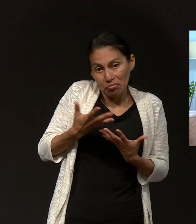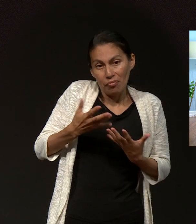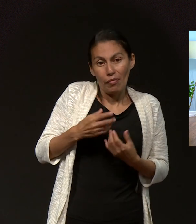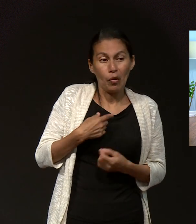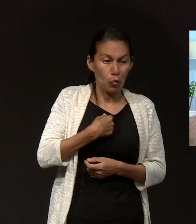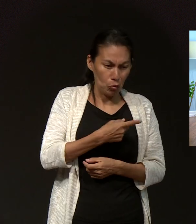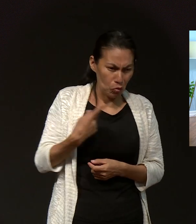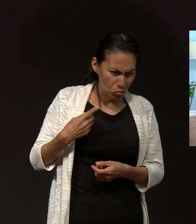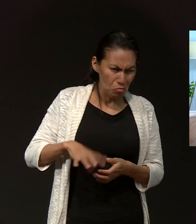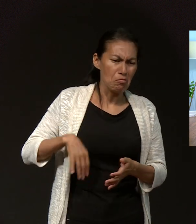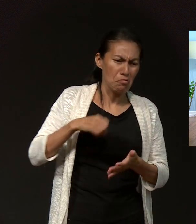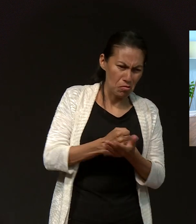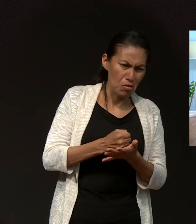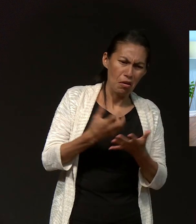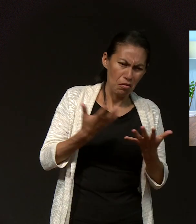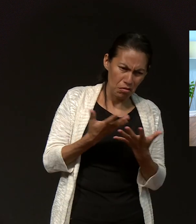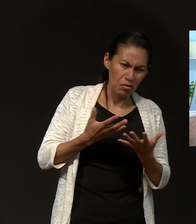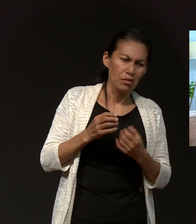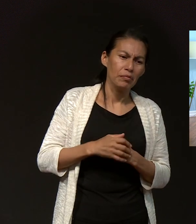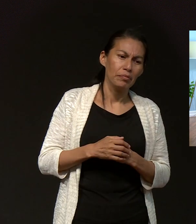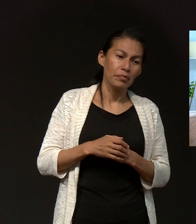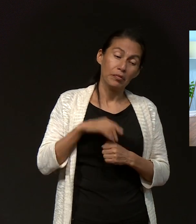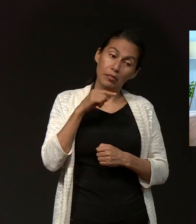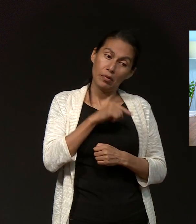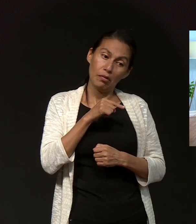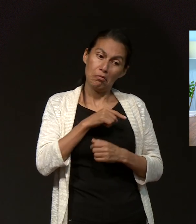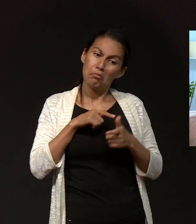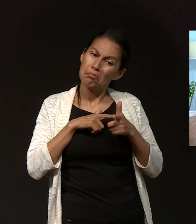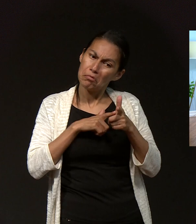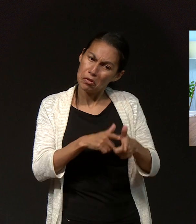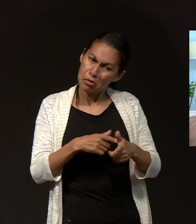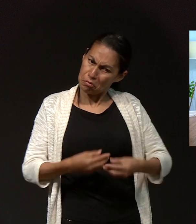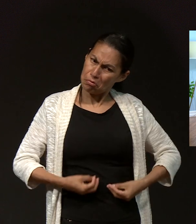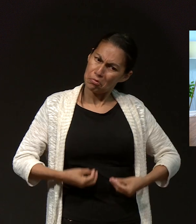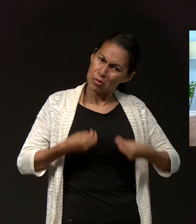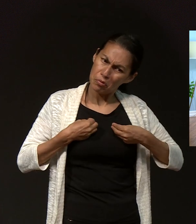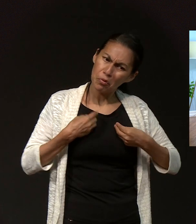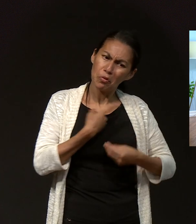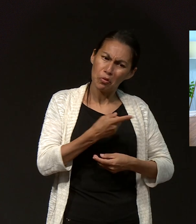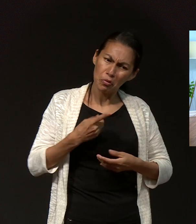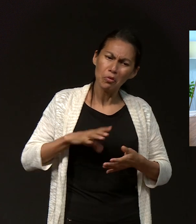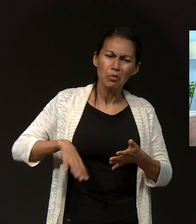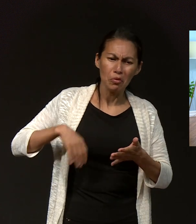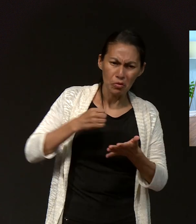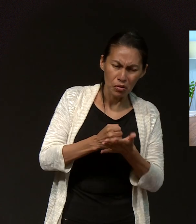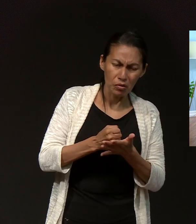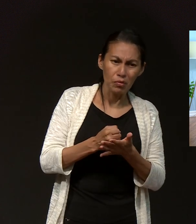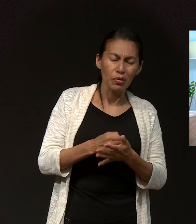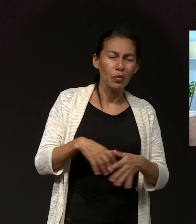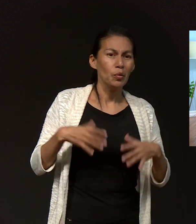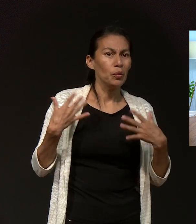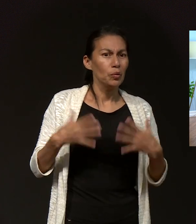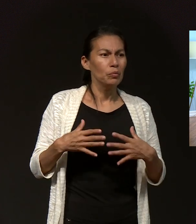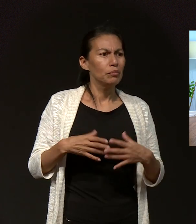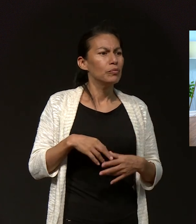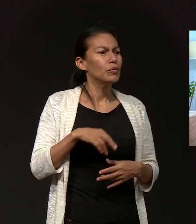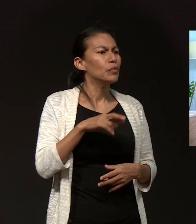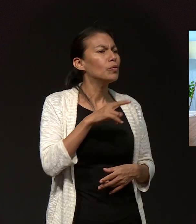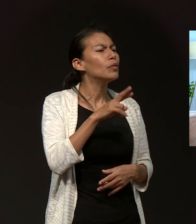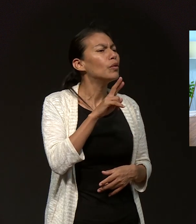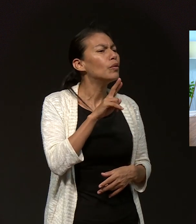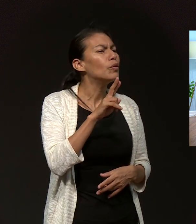oportunidades. No tenemos ya muchas otras opciones, pero mientras él siga luchando y Dios nos lo permita aquí, está seguro que vamos a hacer todo lo posible.